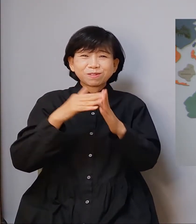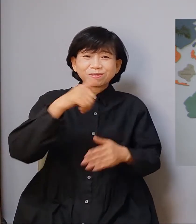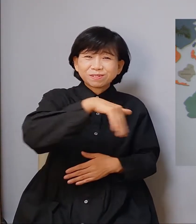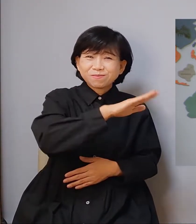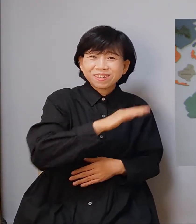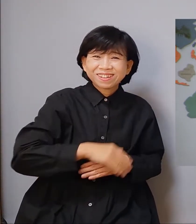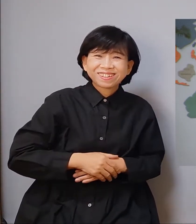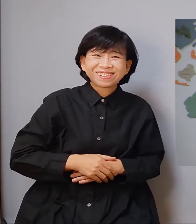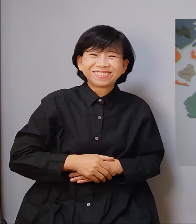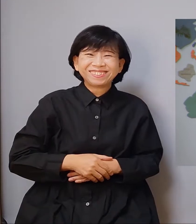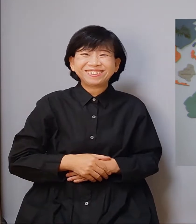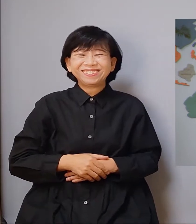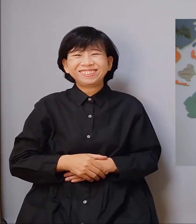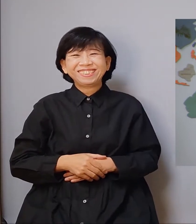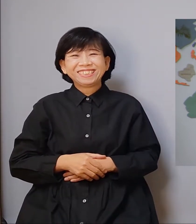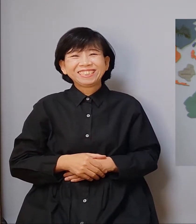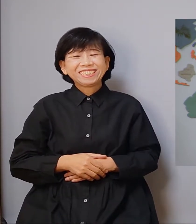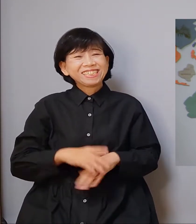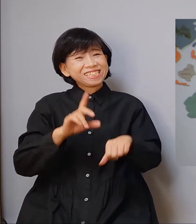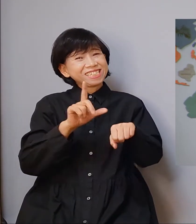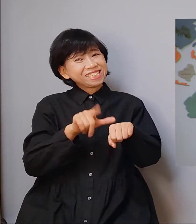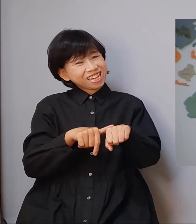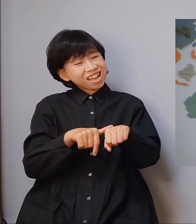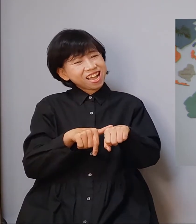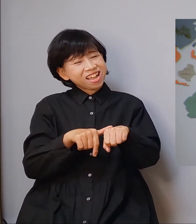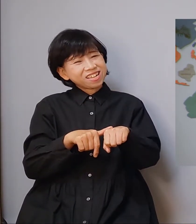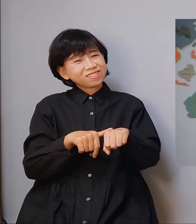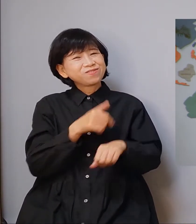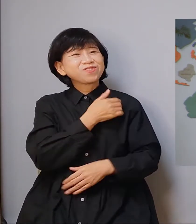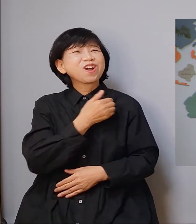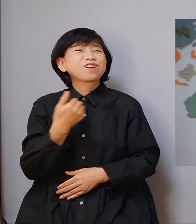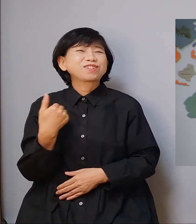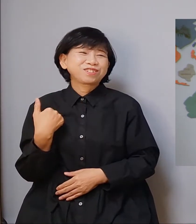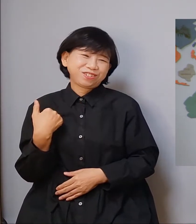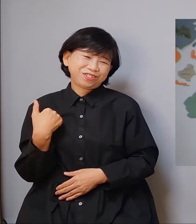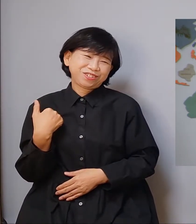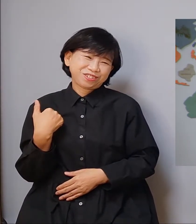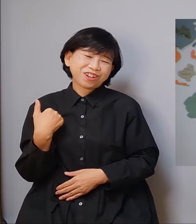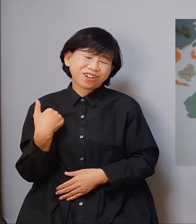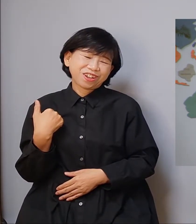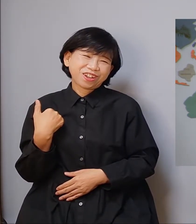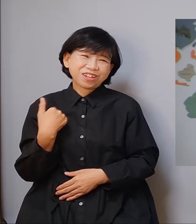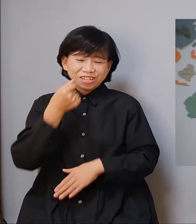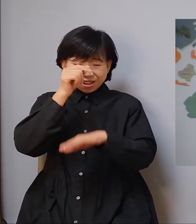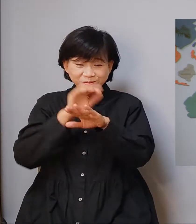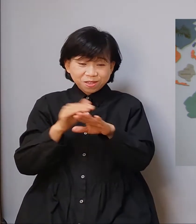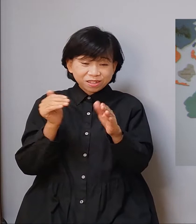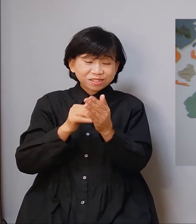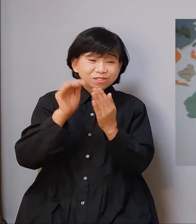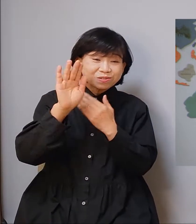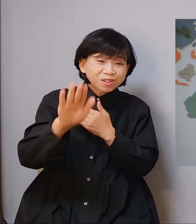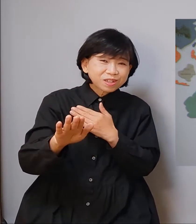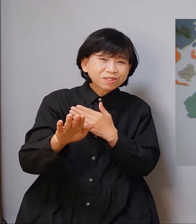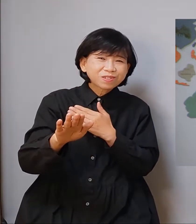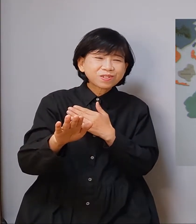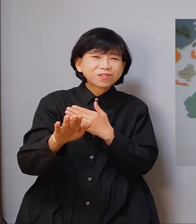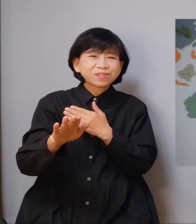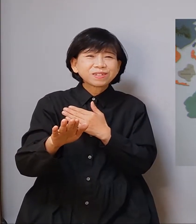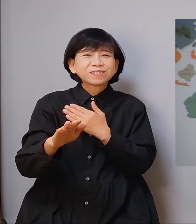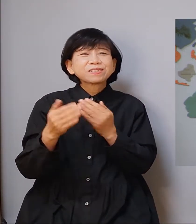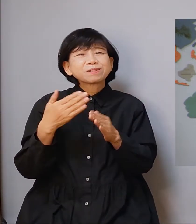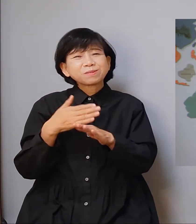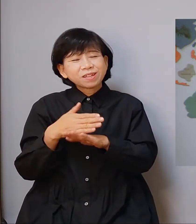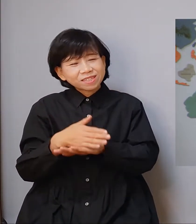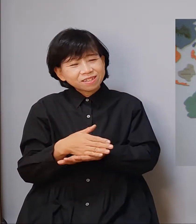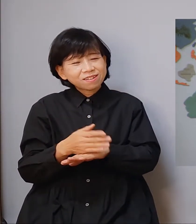그래도 좀 더 시간을 조금만 더 내셔서 5분 10분 더 내셔서 예배 끝나고 우리 여러 성도님들과 함께